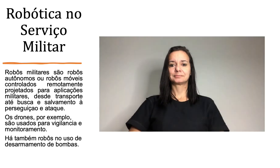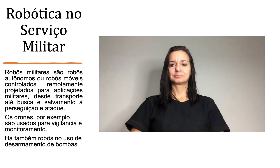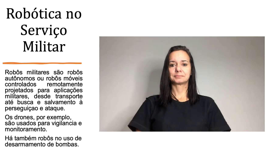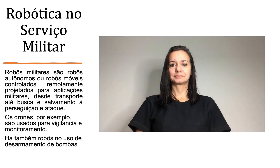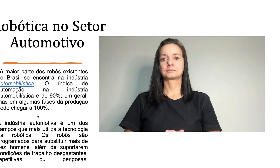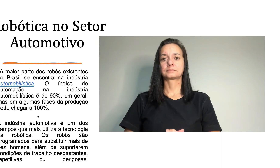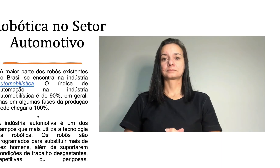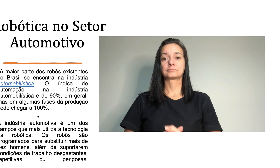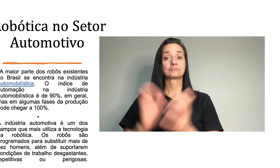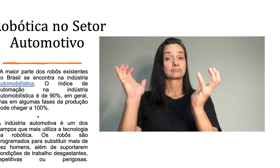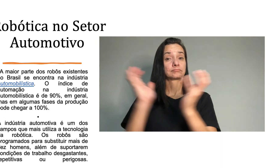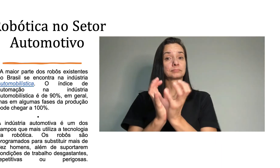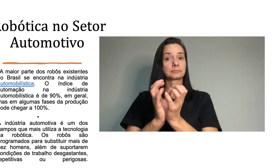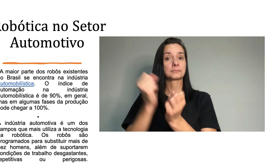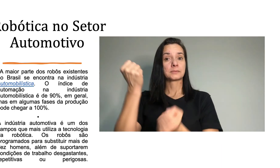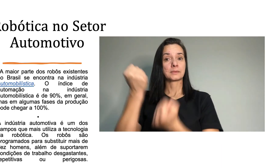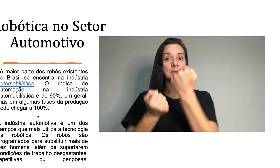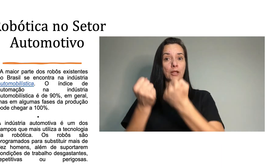delas.